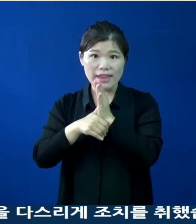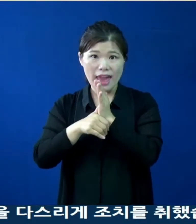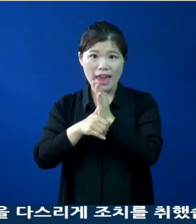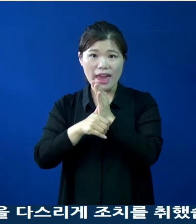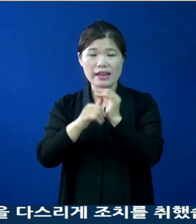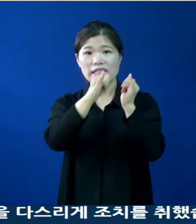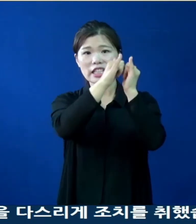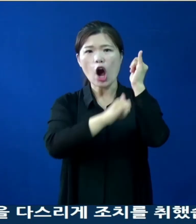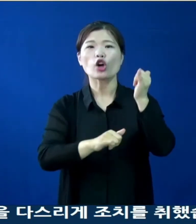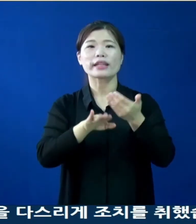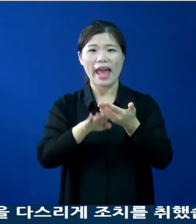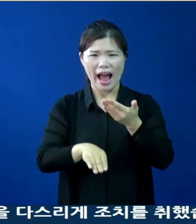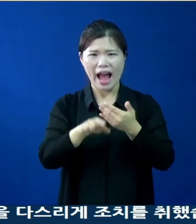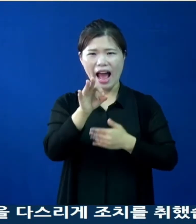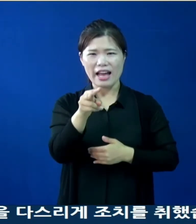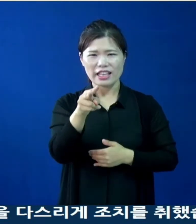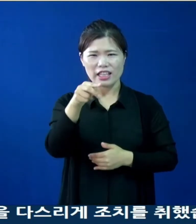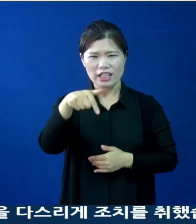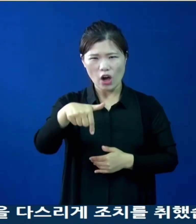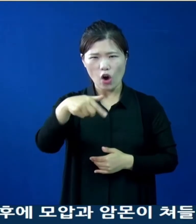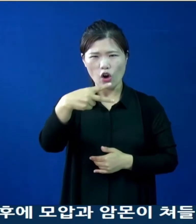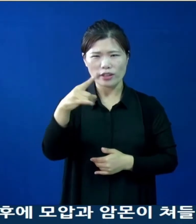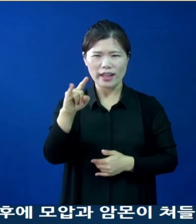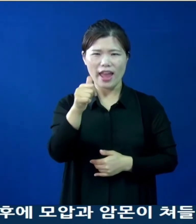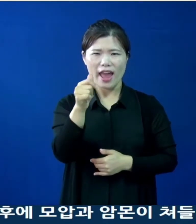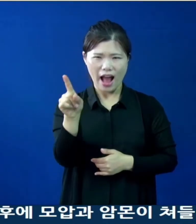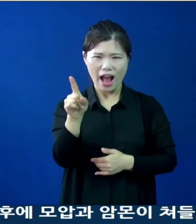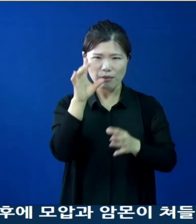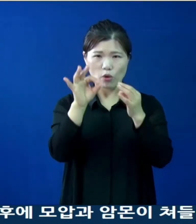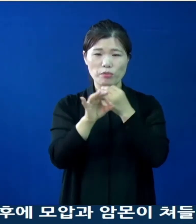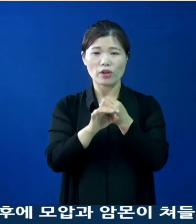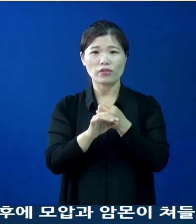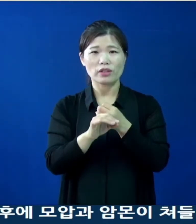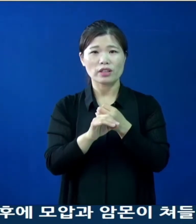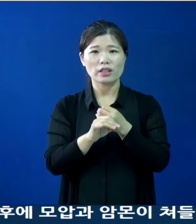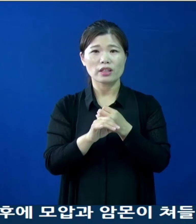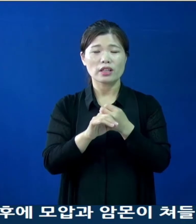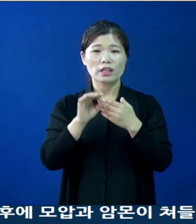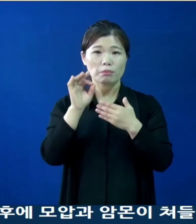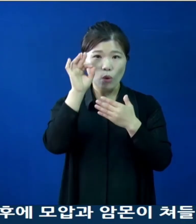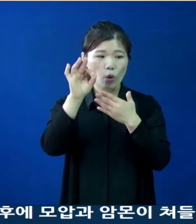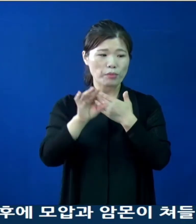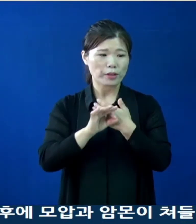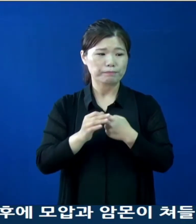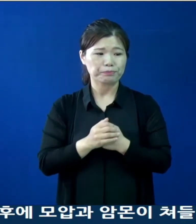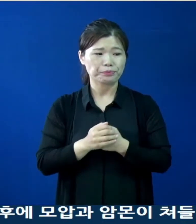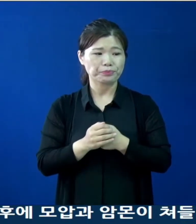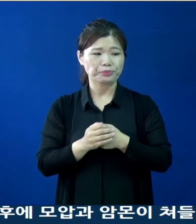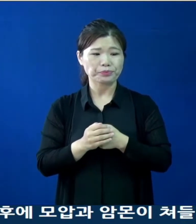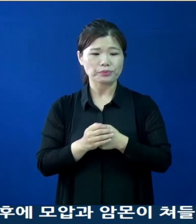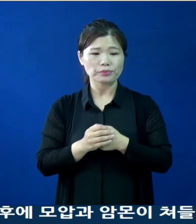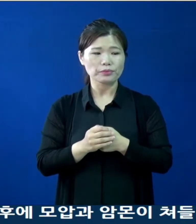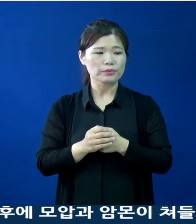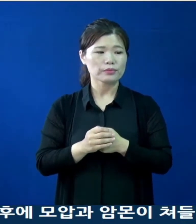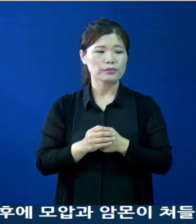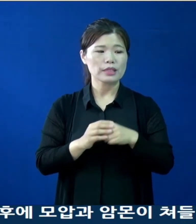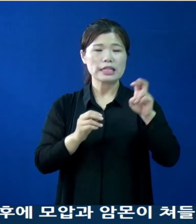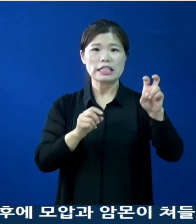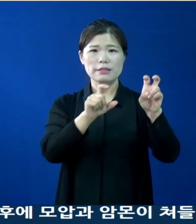역대하 20장 6절에서 12절 사이에 여호사밧의 기도가 기록이 되어 있습니다. 이